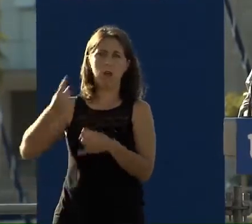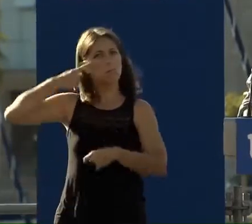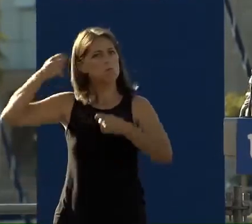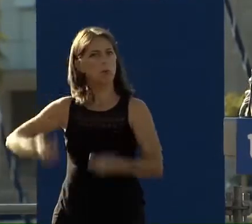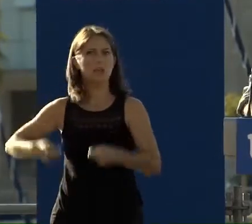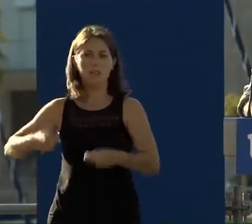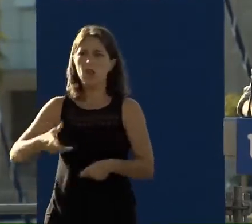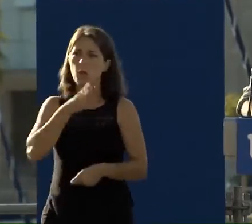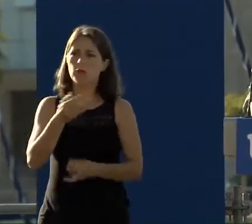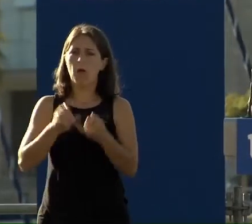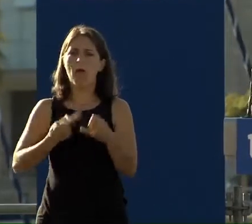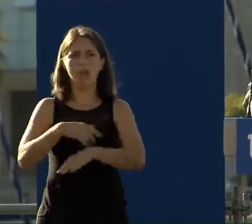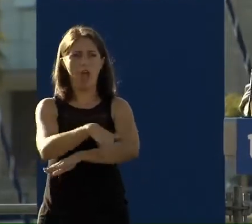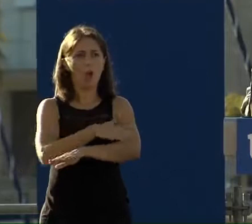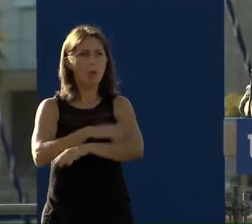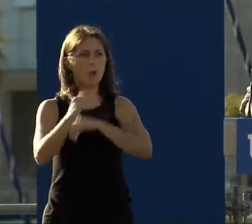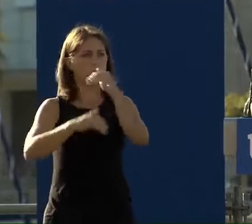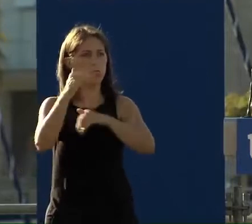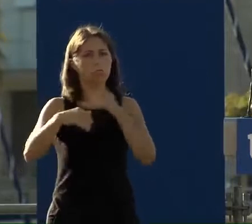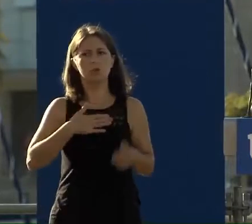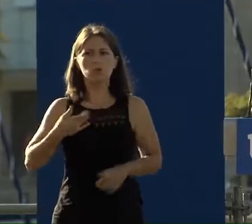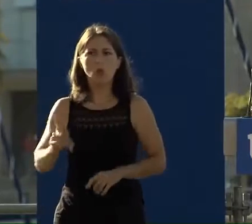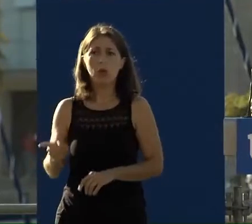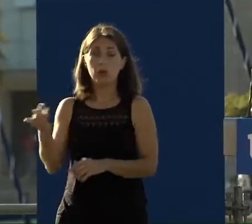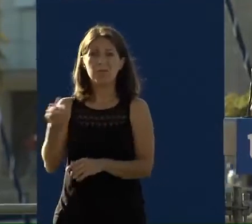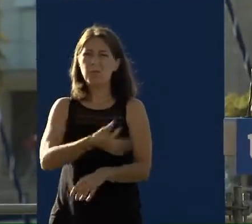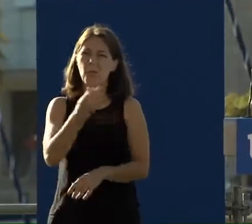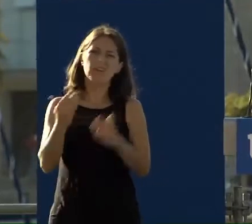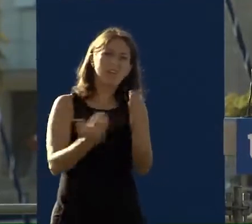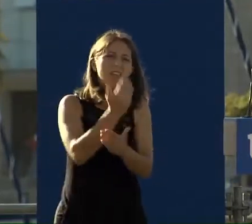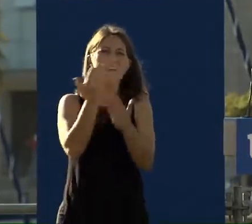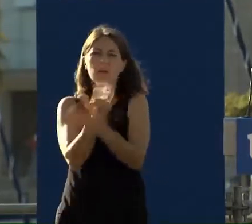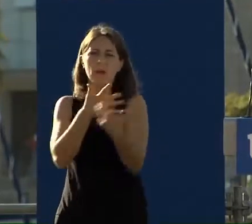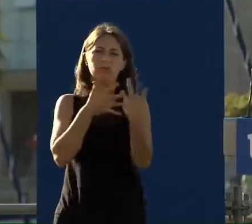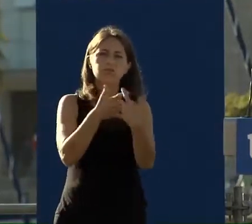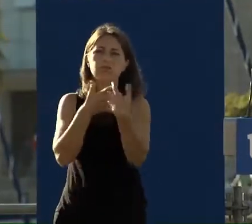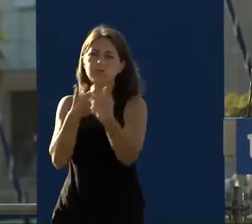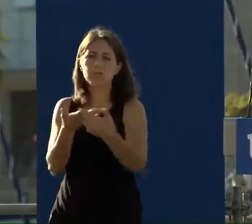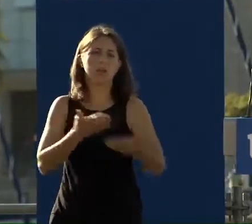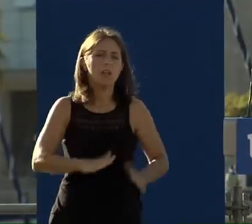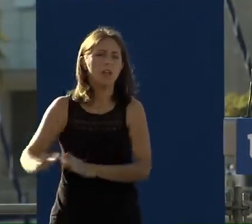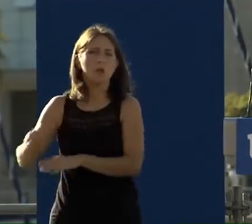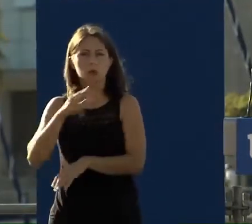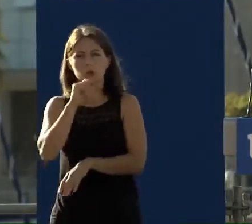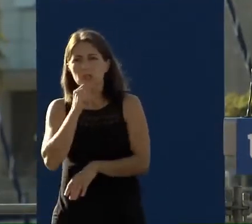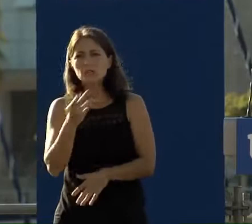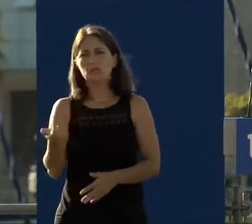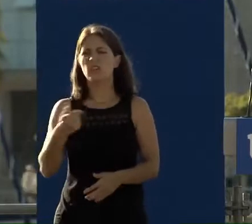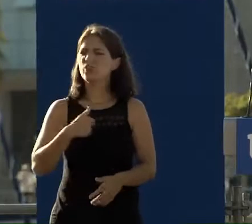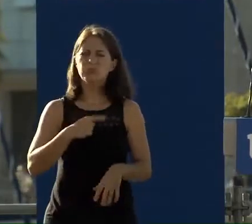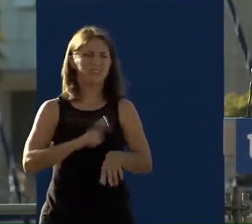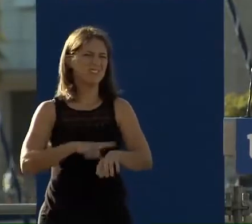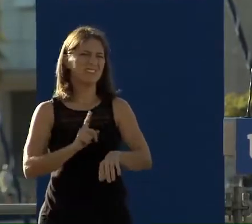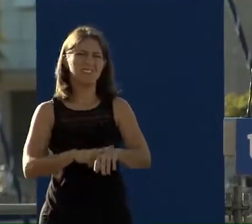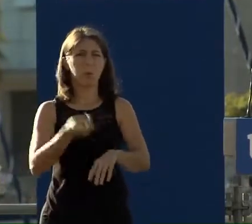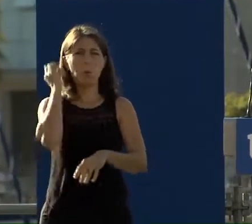que formemos un goberno de progreso, e a iso hai que sumarlle a batalla de cada día, os fillos, os netos. Xa non teño tempo